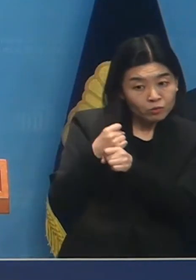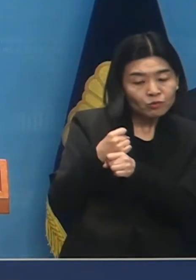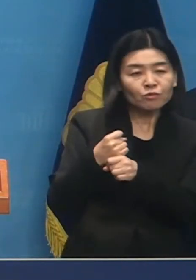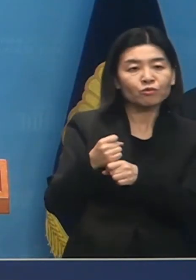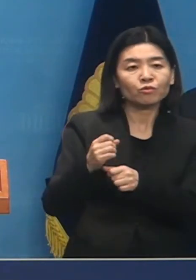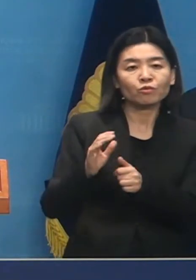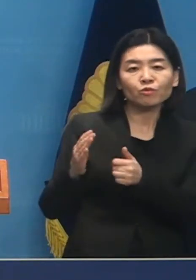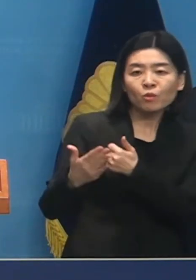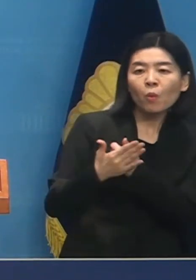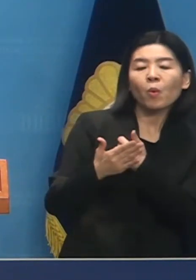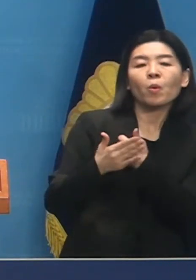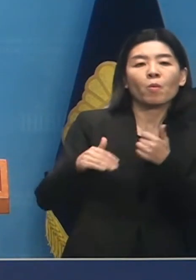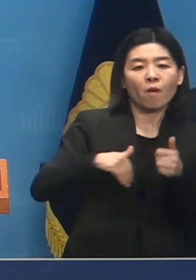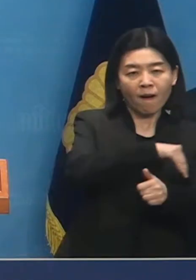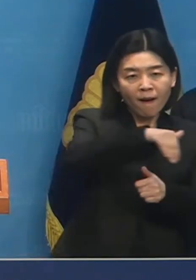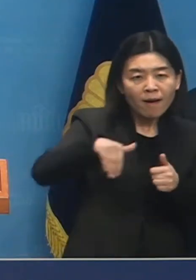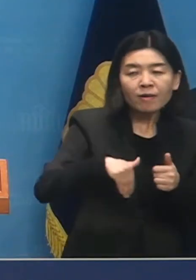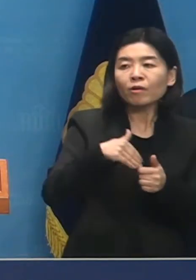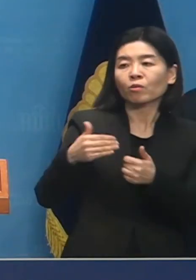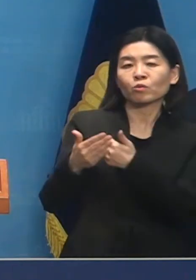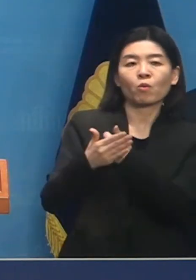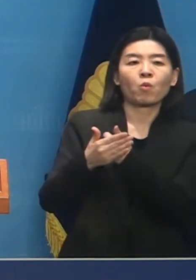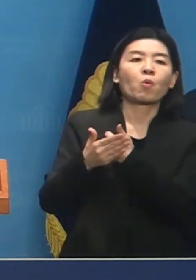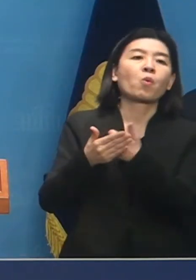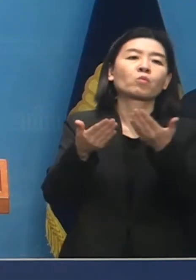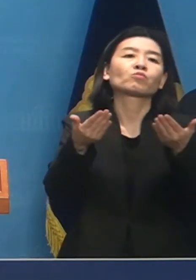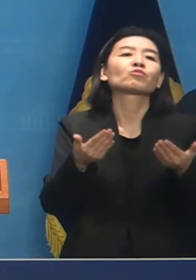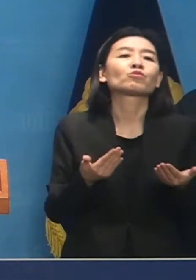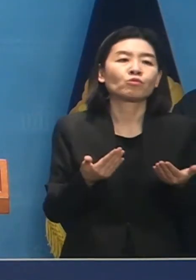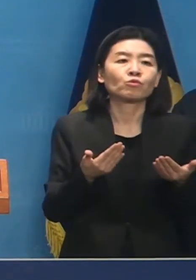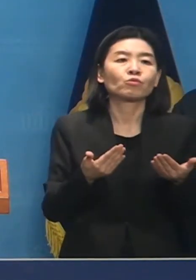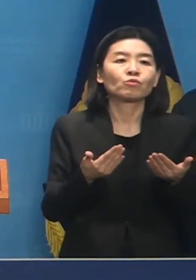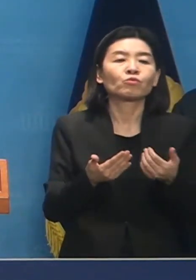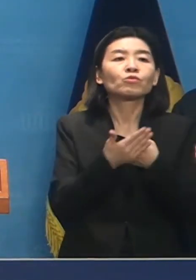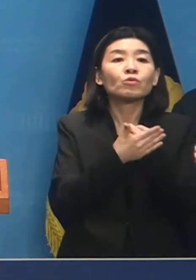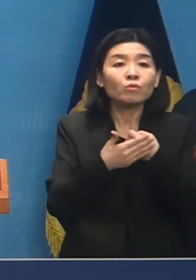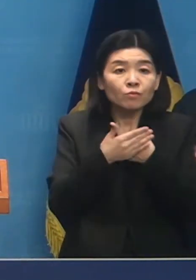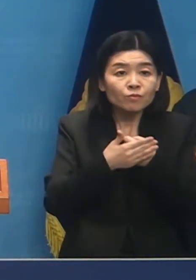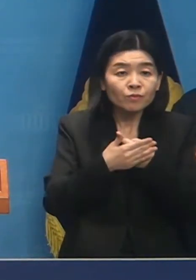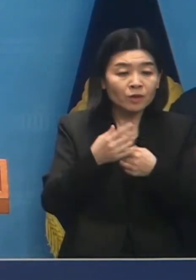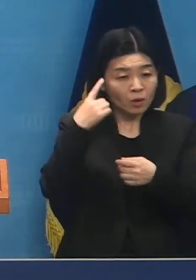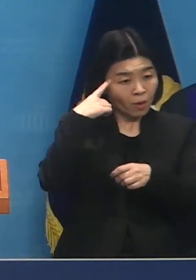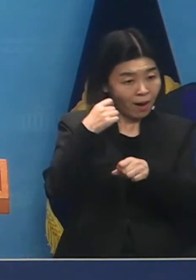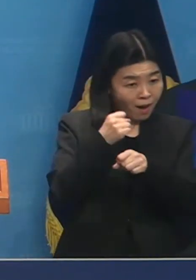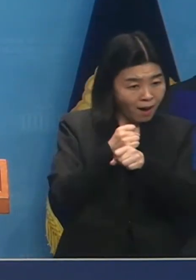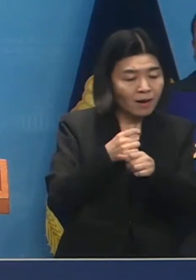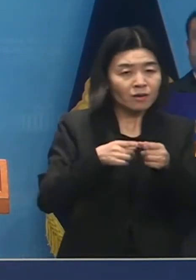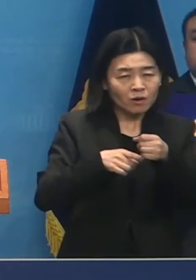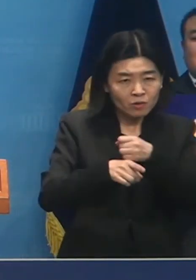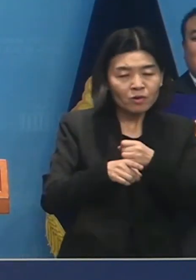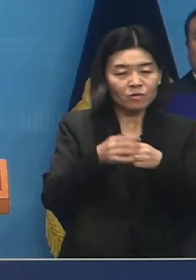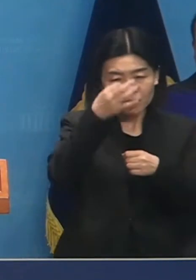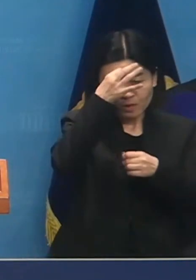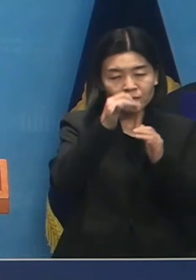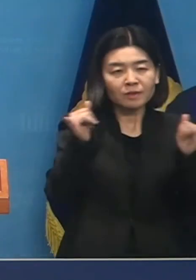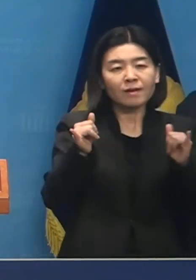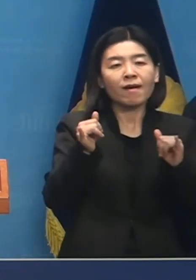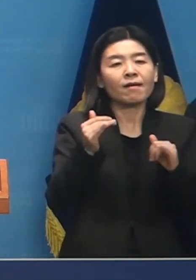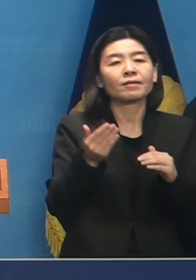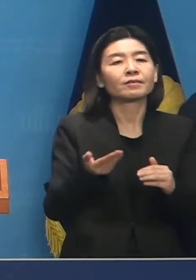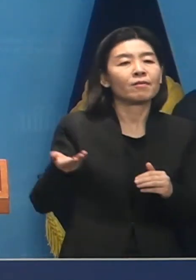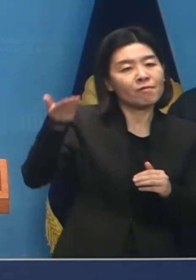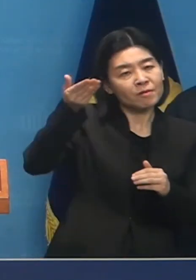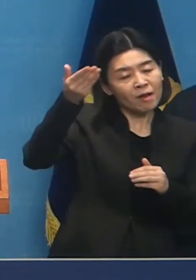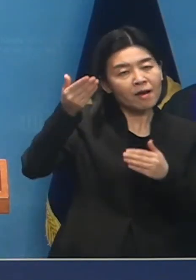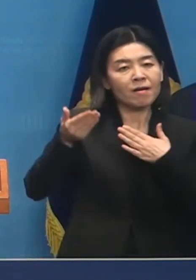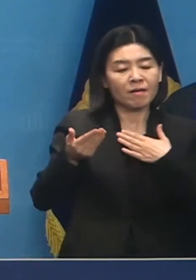있는 그런 인프라를 공급받았기 때문에 이렇게 과학자로서 성장할 수 있었고 또한 국가의 도움을